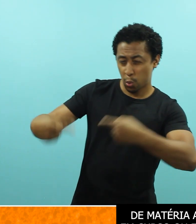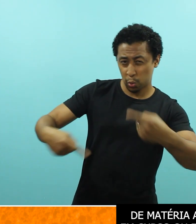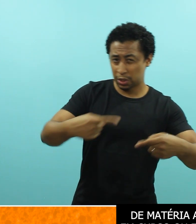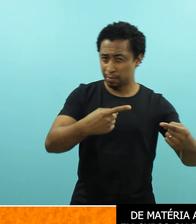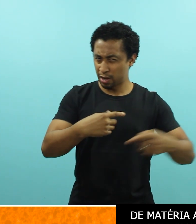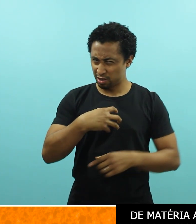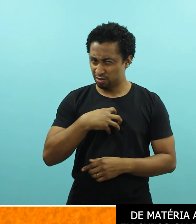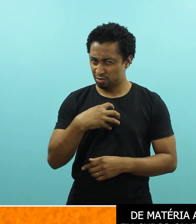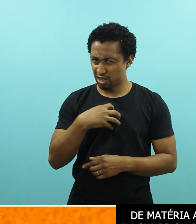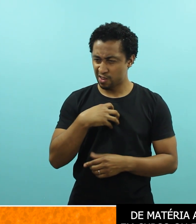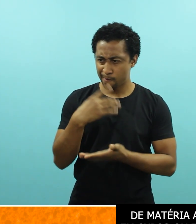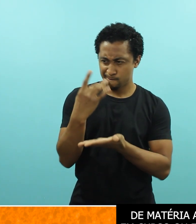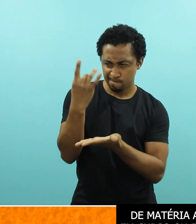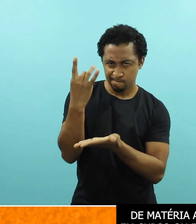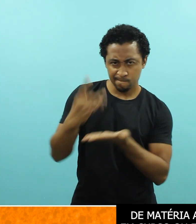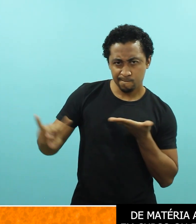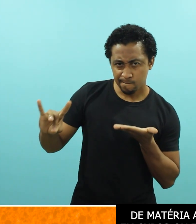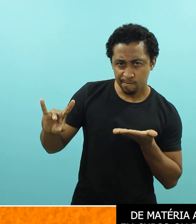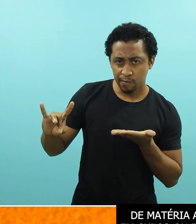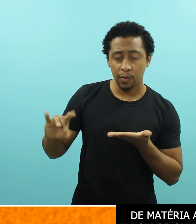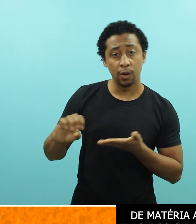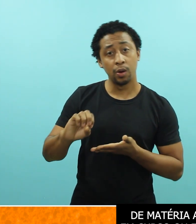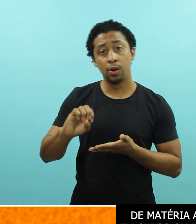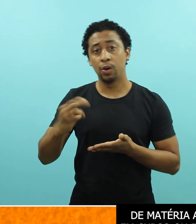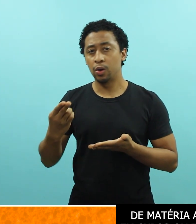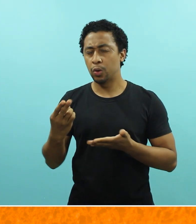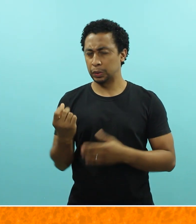curso ou estranha à sessão.